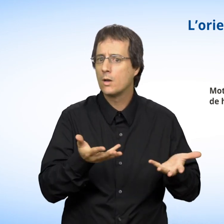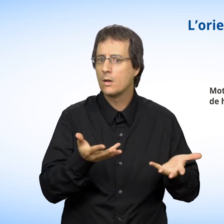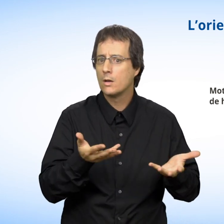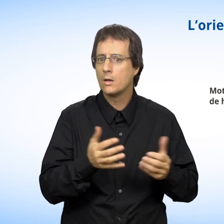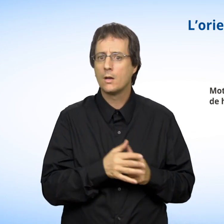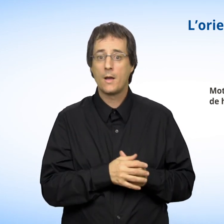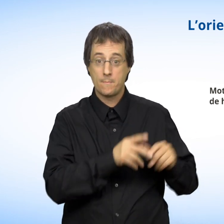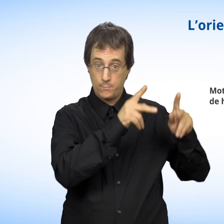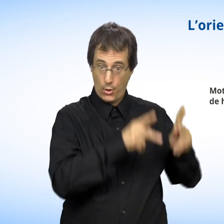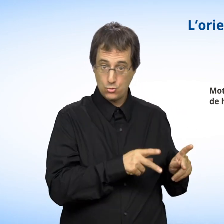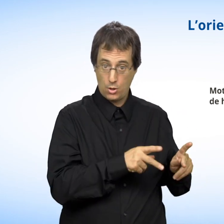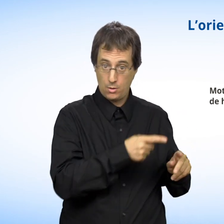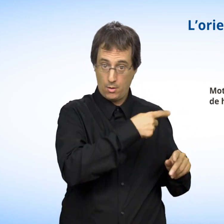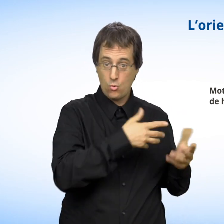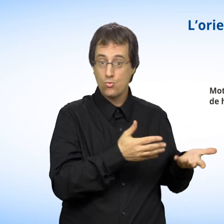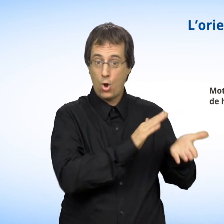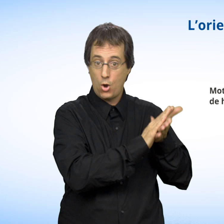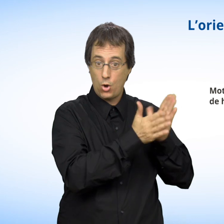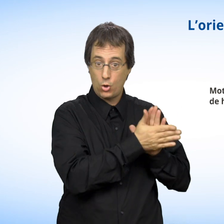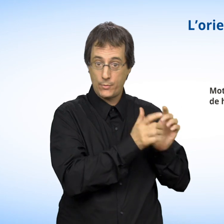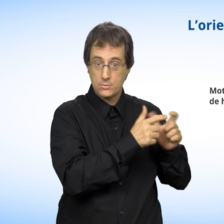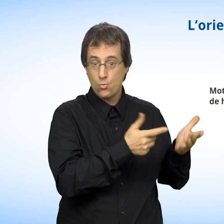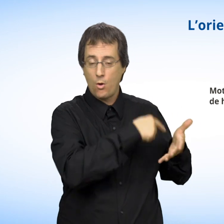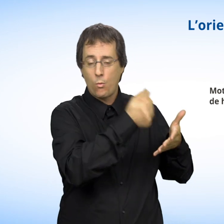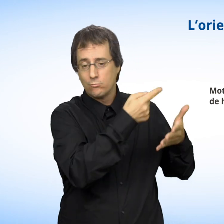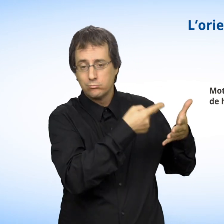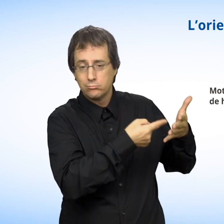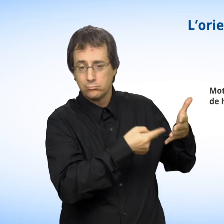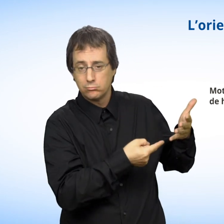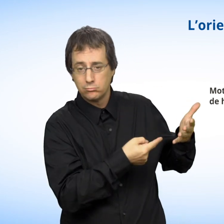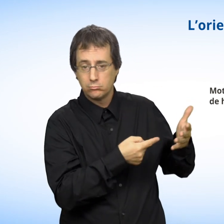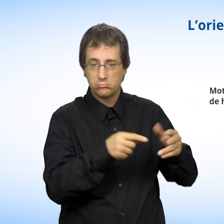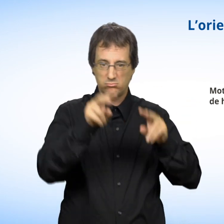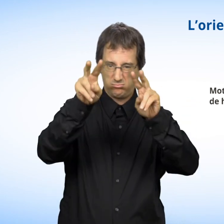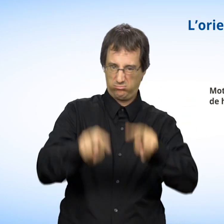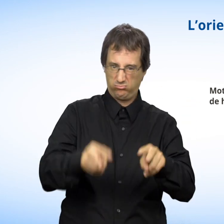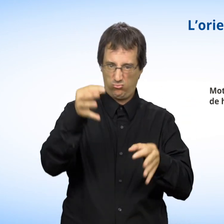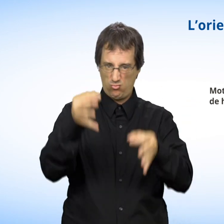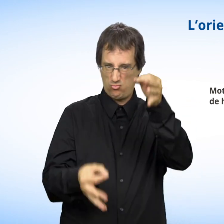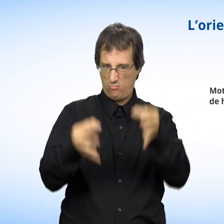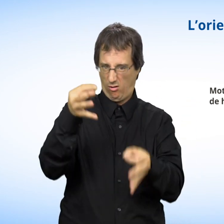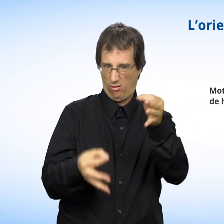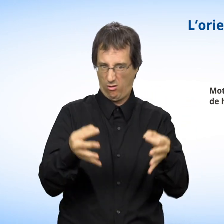cela signifie qu'on ne peut vous traiter différemment parce que vous êtes hétérosexuel homosexuel